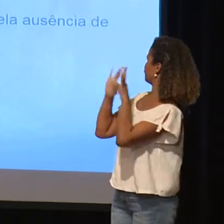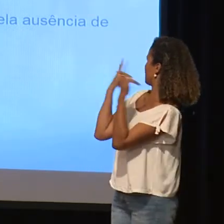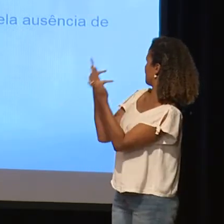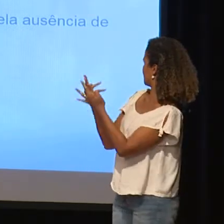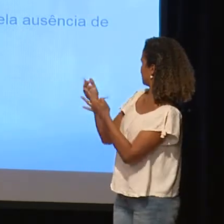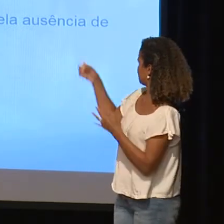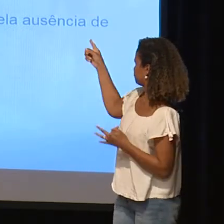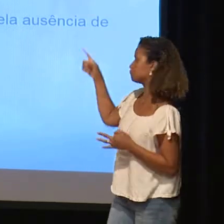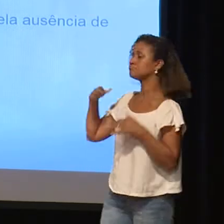Conforto linguístico na família.